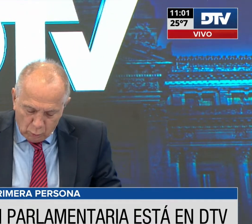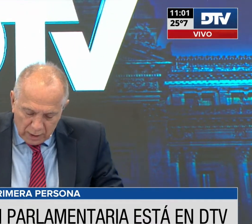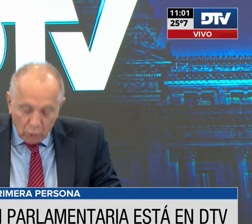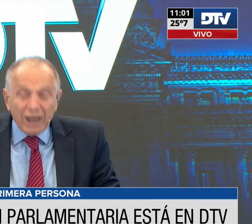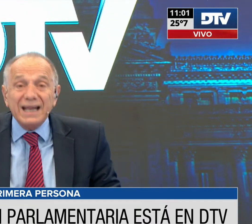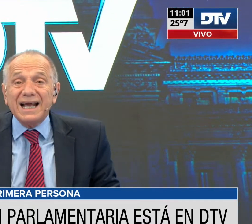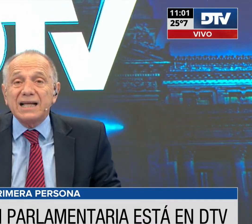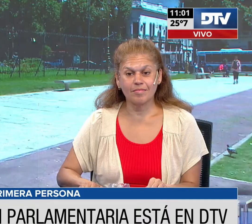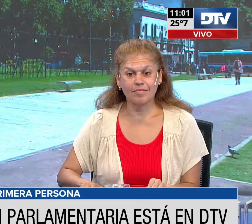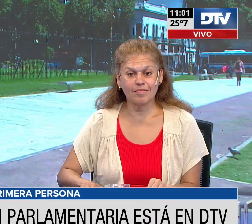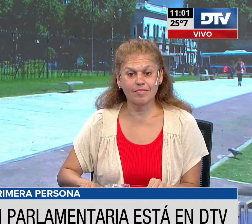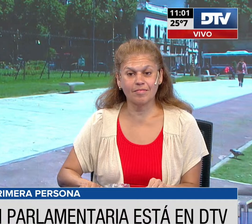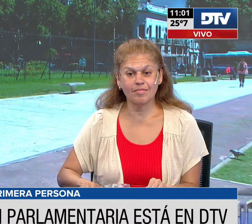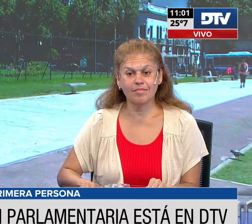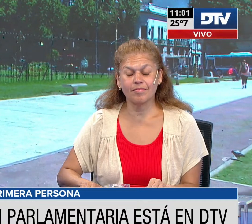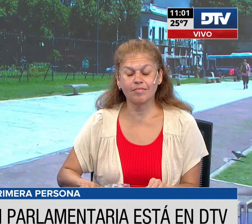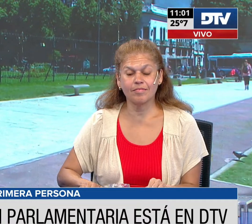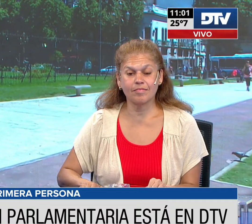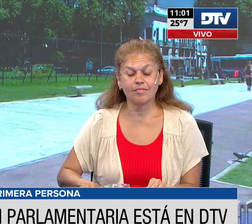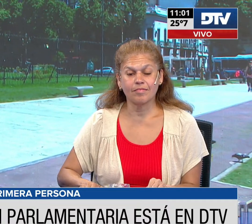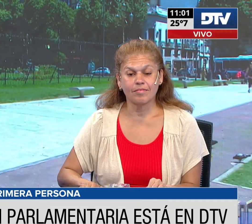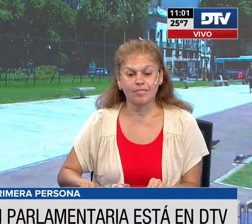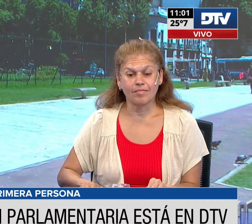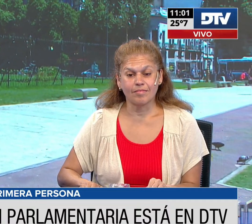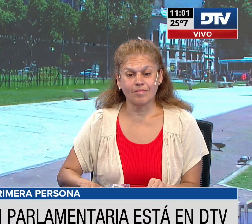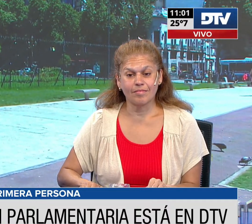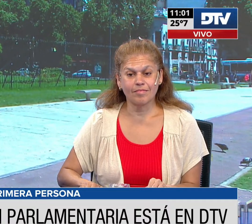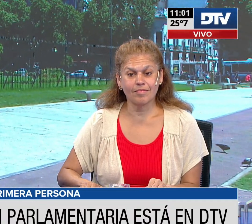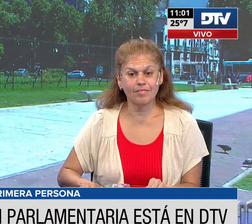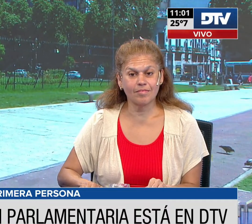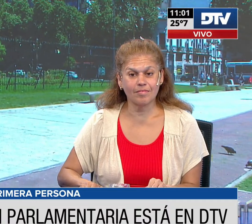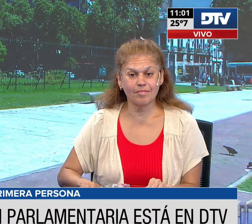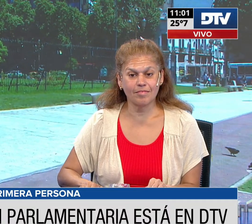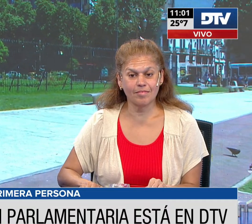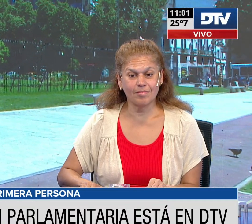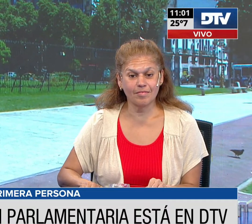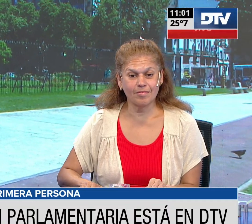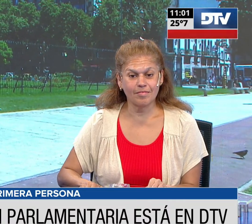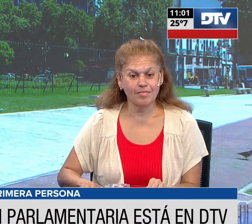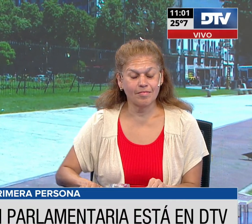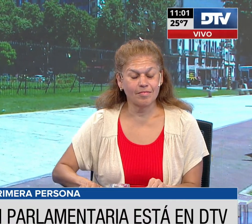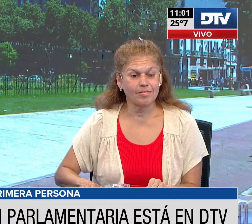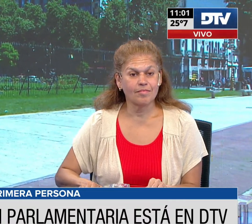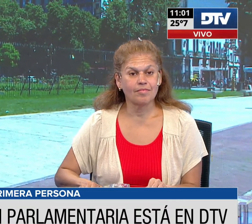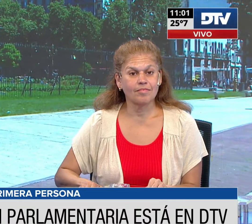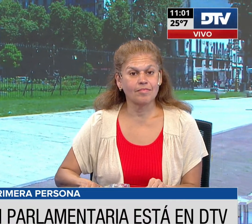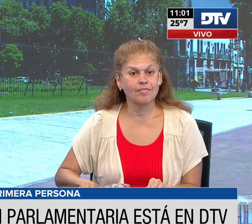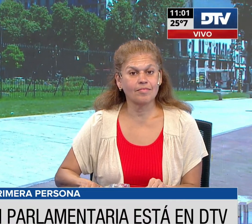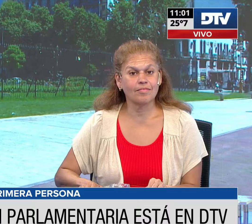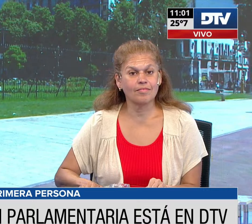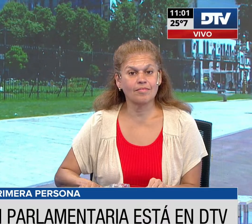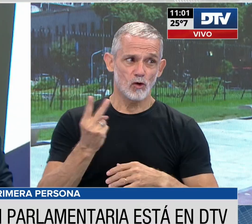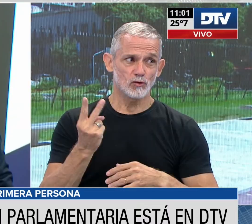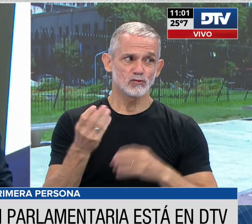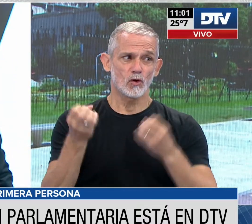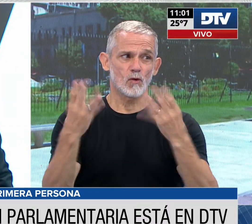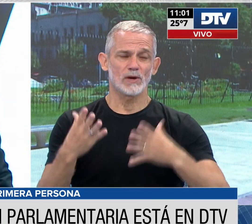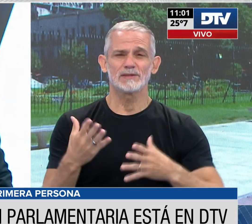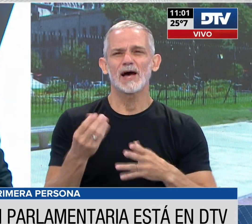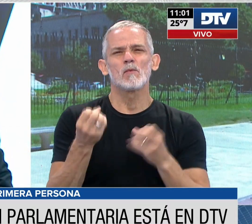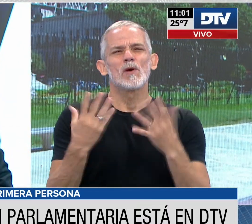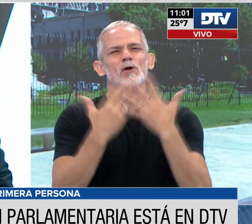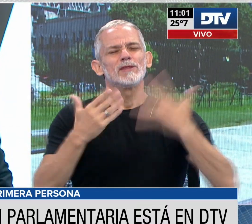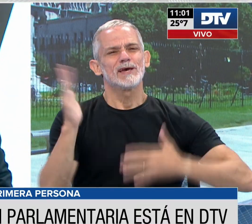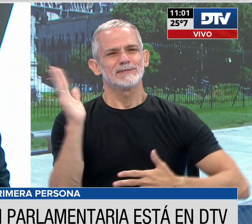convocados, por un lado Alejandro y por otro lado Aleris. Así que bueno, a los dos, ¿cómo les va? Muy